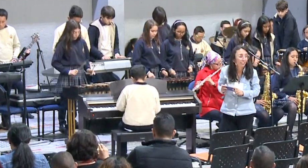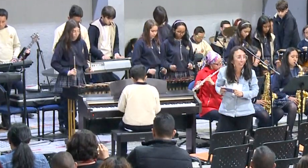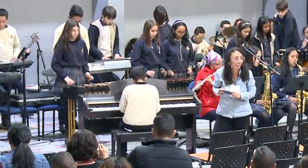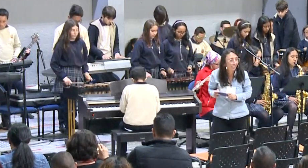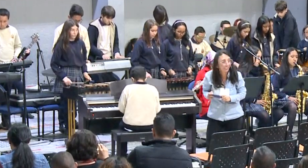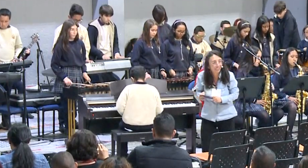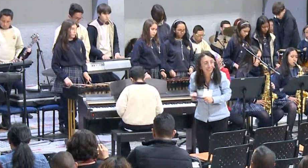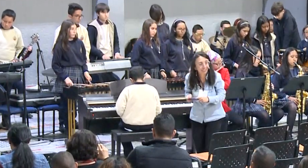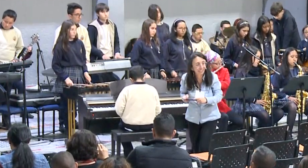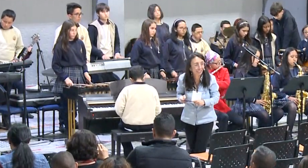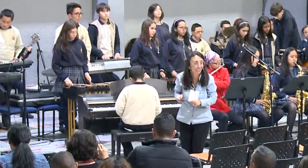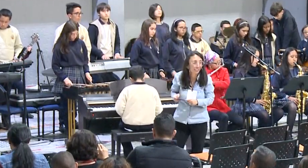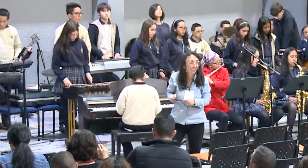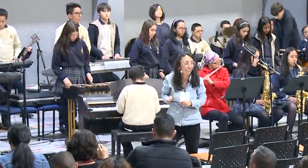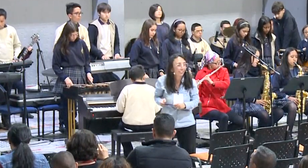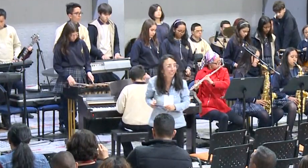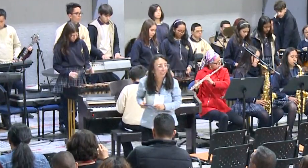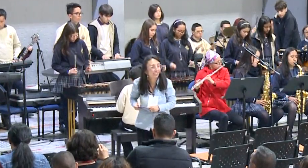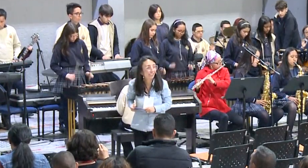no no